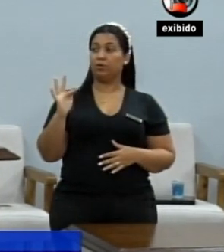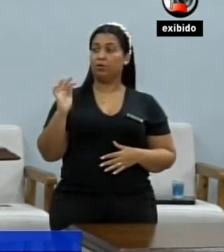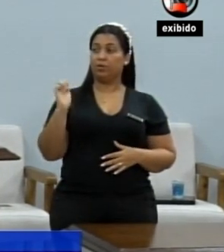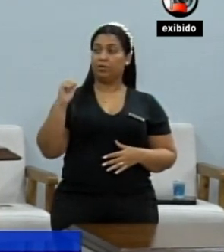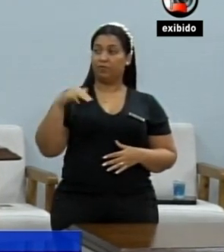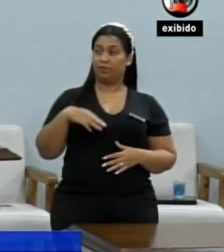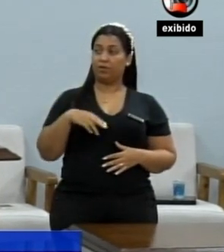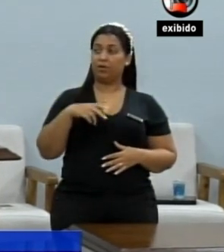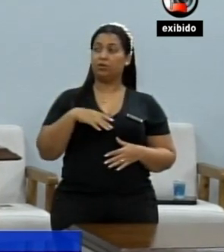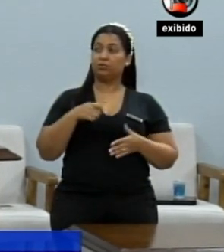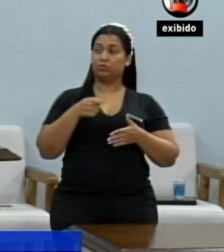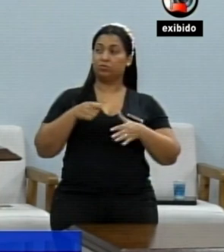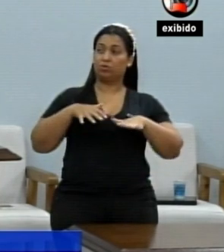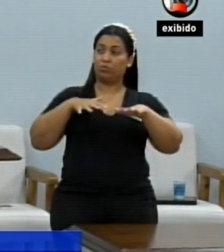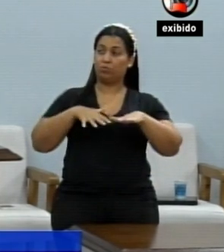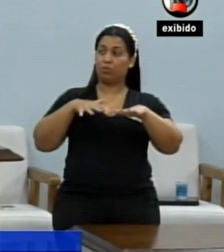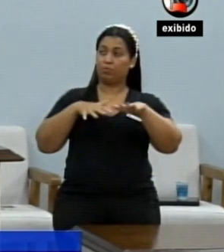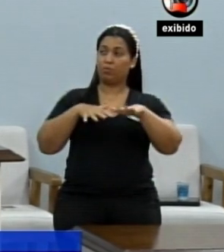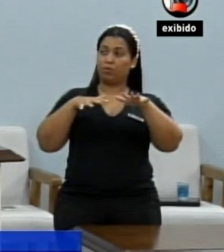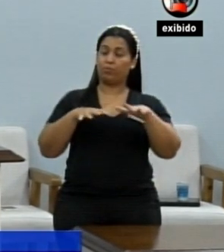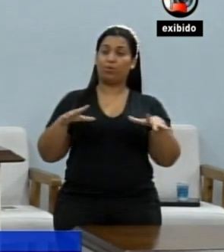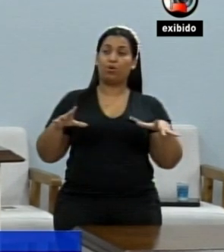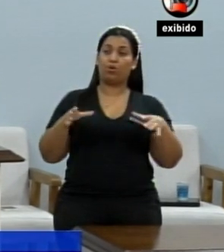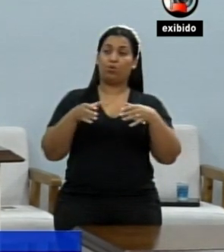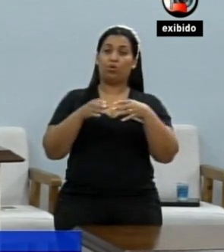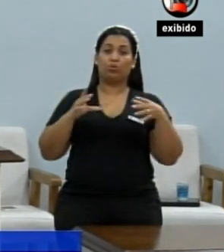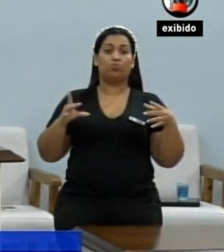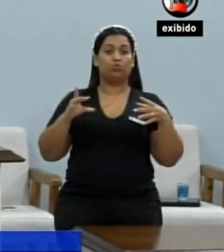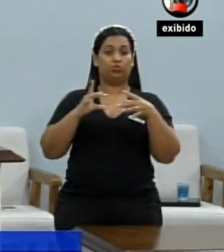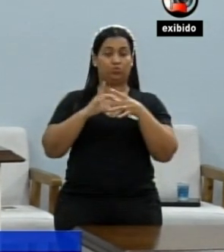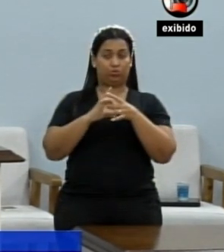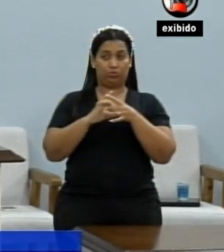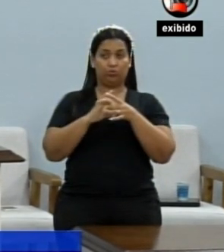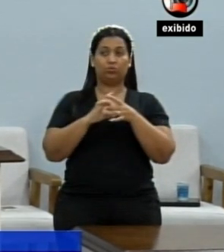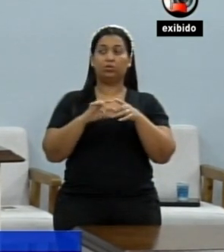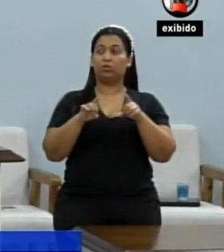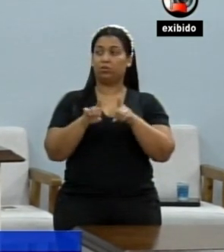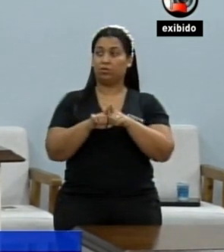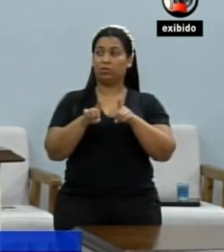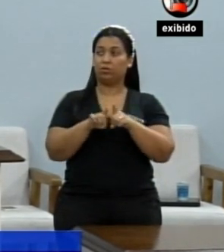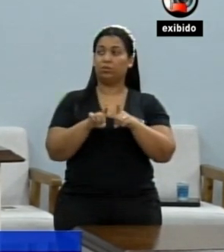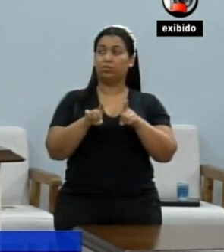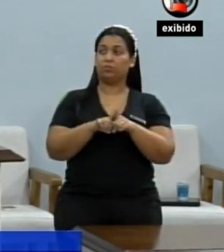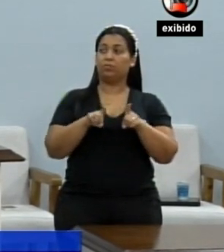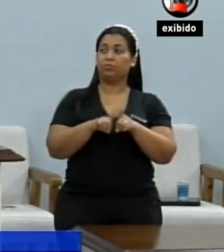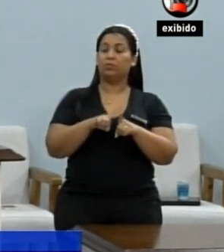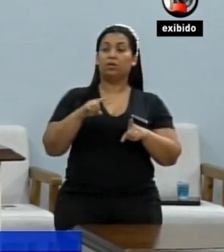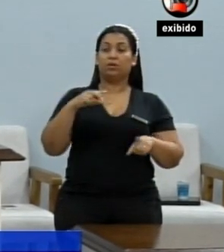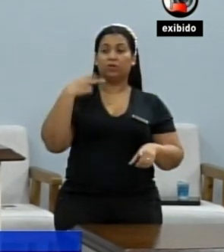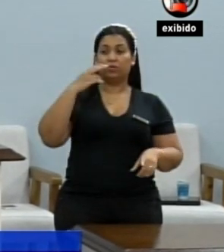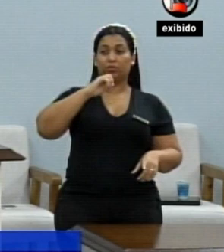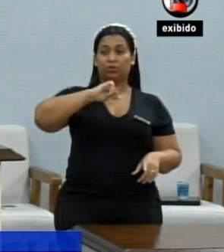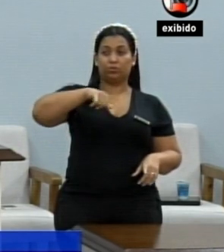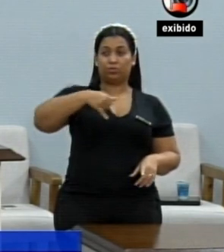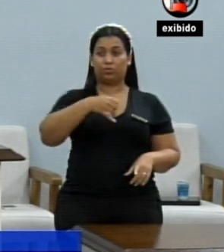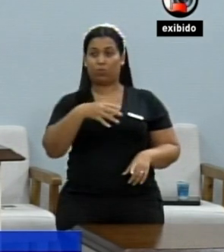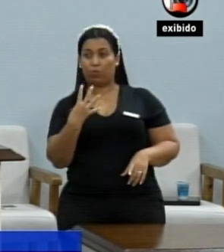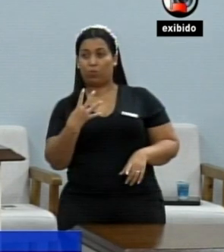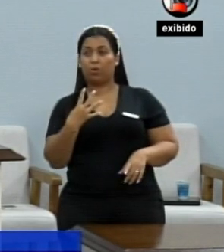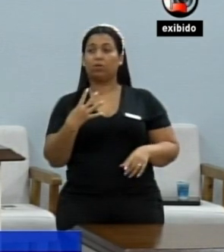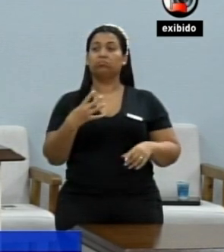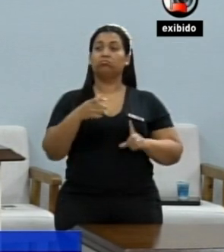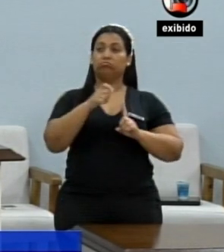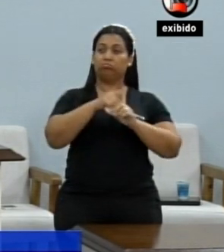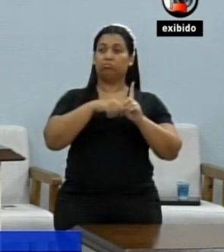sou militante do coletivo Juntas e uma das co-vereadoras das coletivas que ano passado, também no mês de